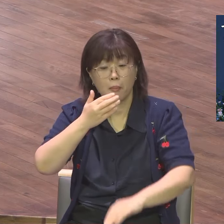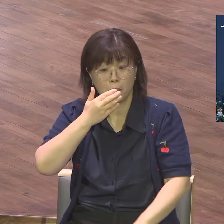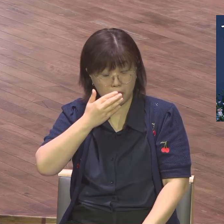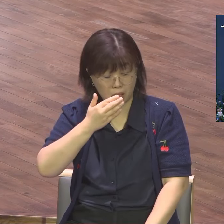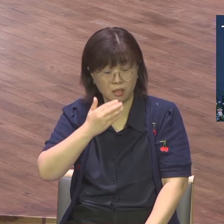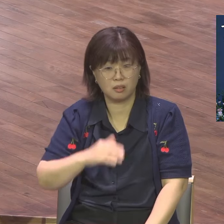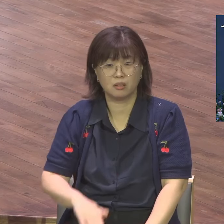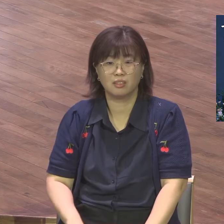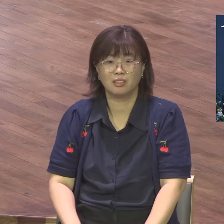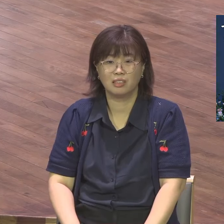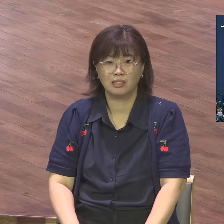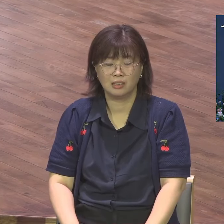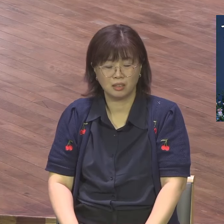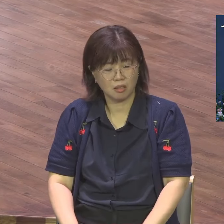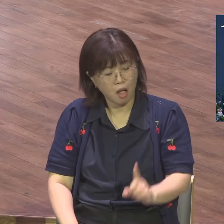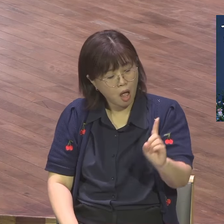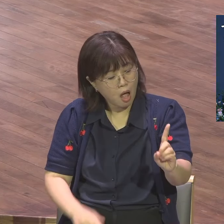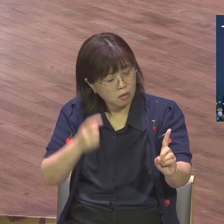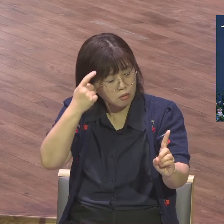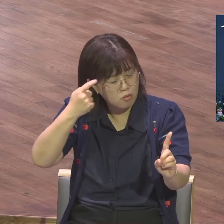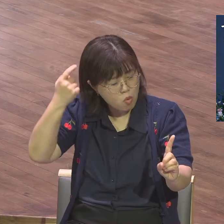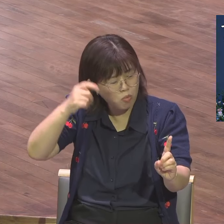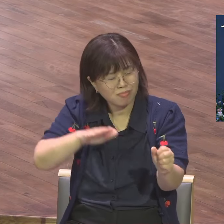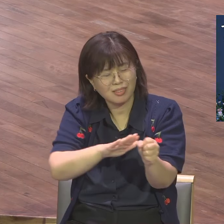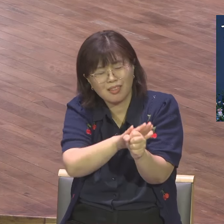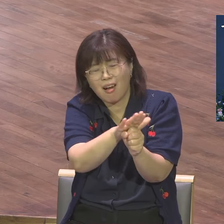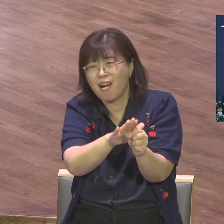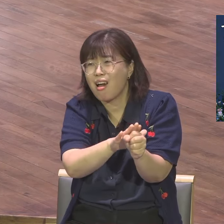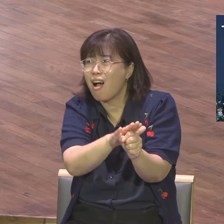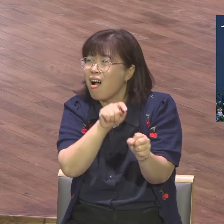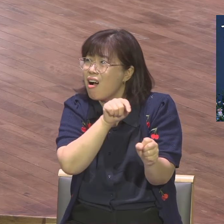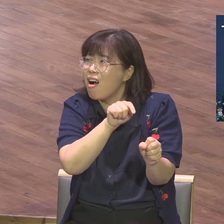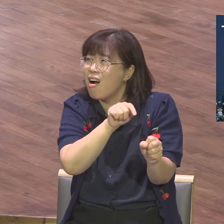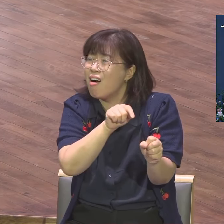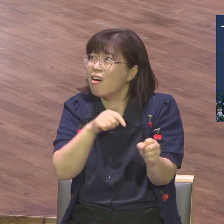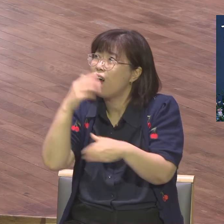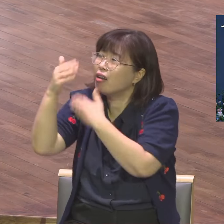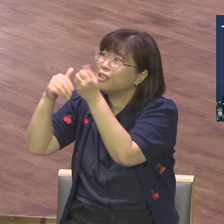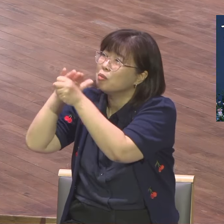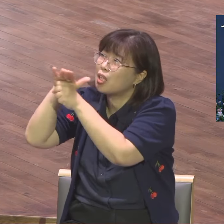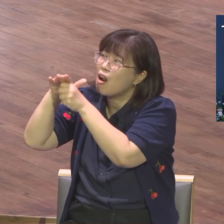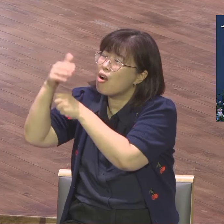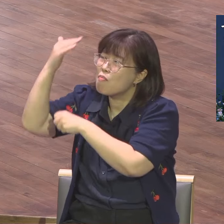물질입니다. 한 영혼을 사랑해서 주님의 심장으로.